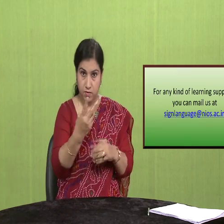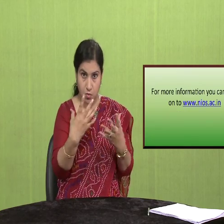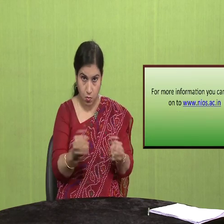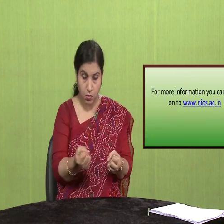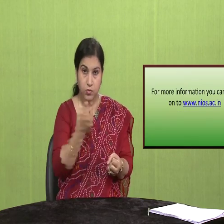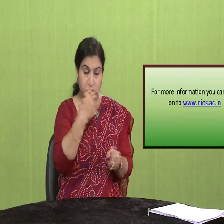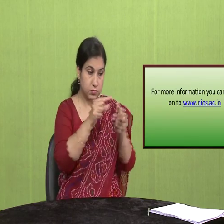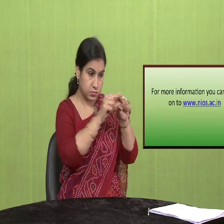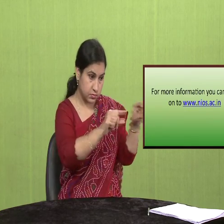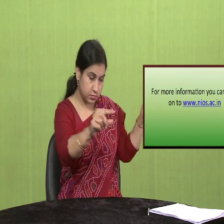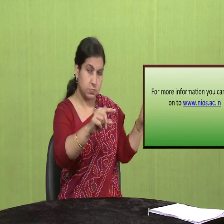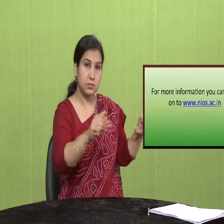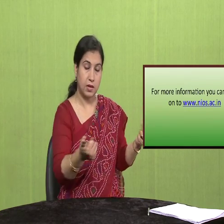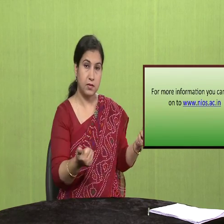For more information, you can log on to